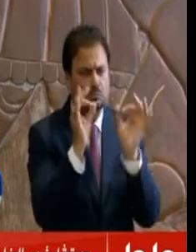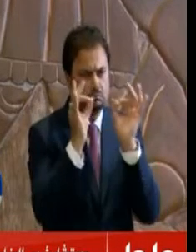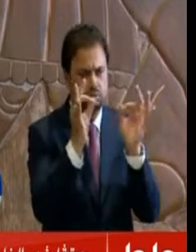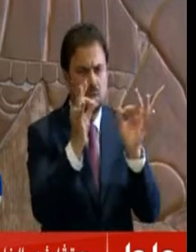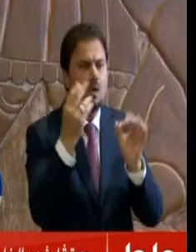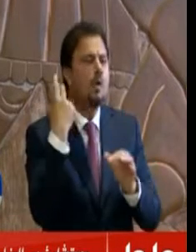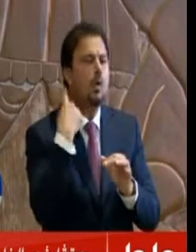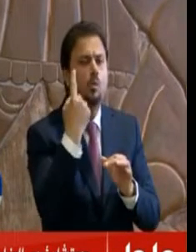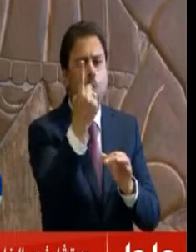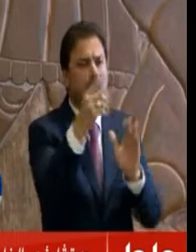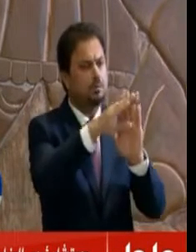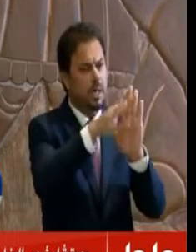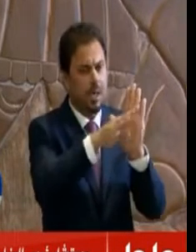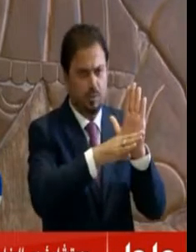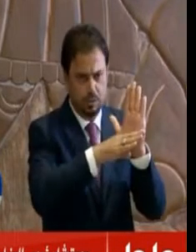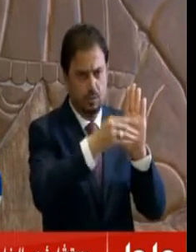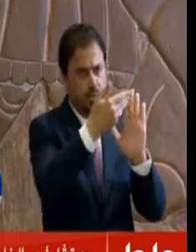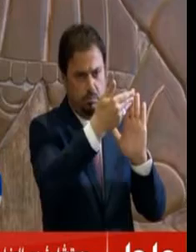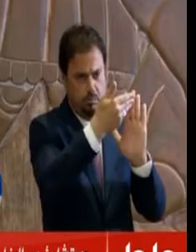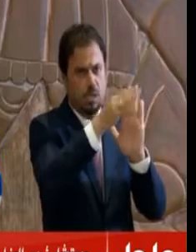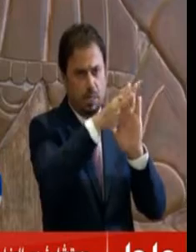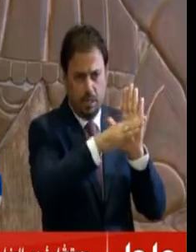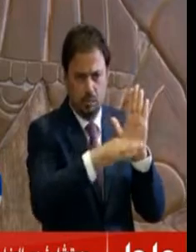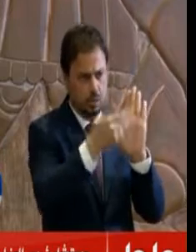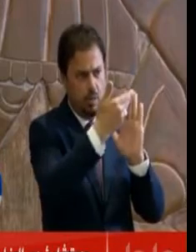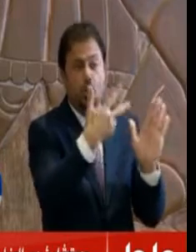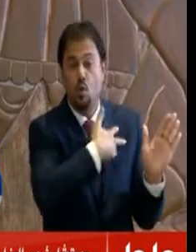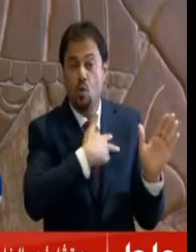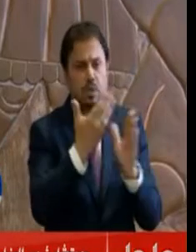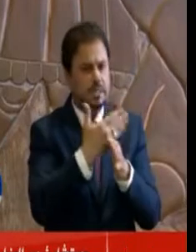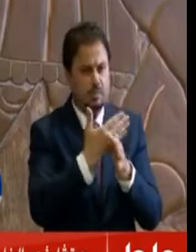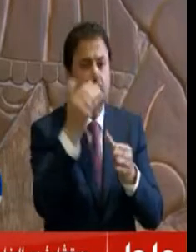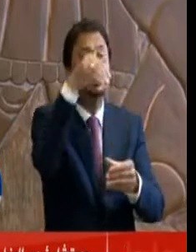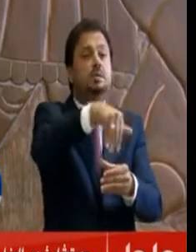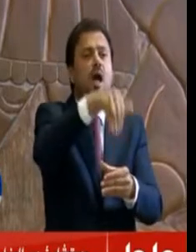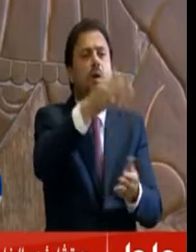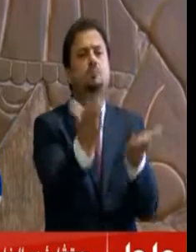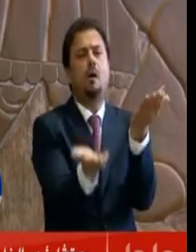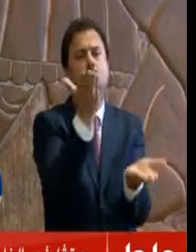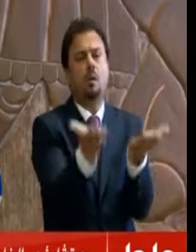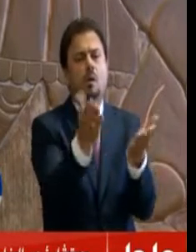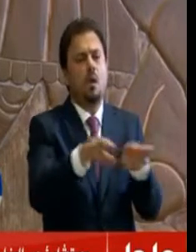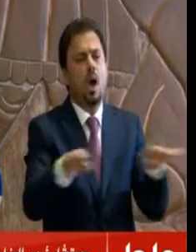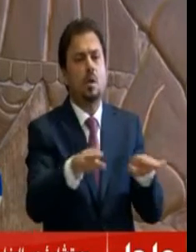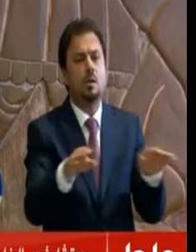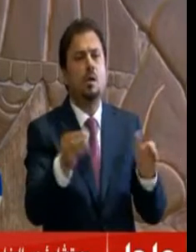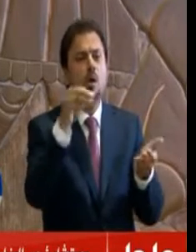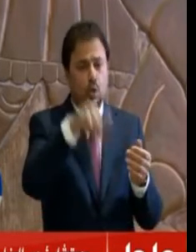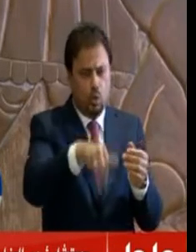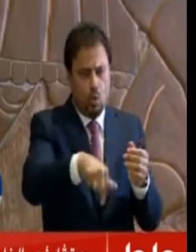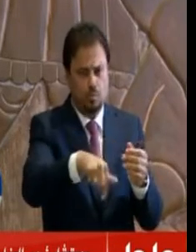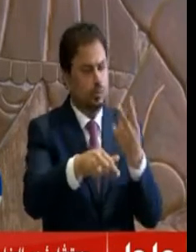الرقم واحد في البرنامج الحكومي أن تجري الحكومة انتخابات عادلة وآمنة. نجد